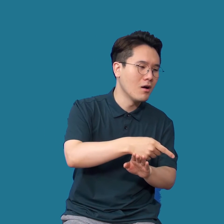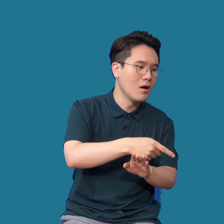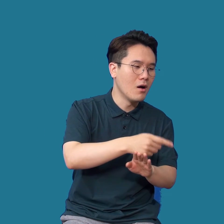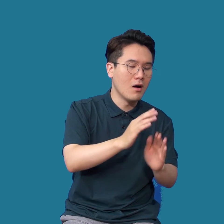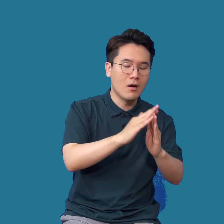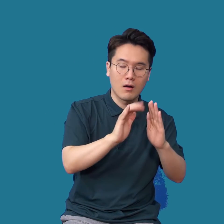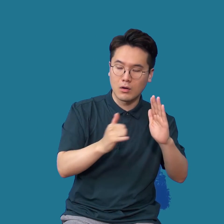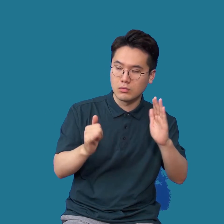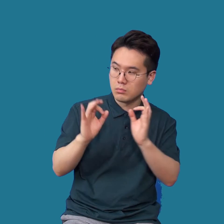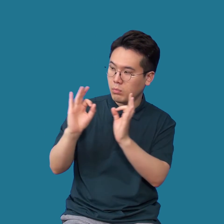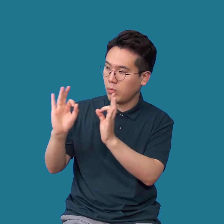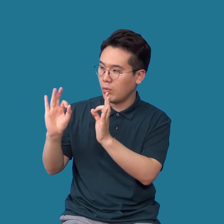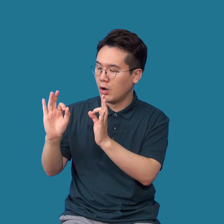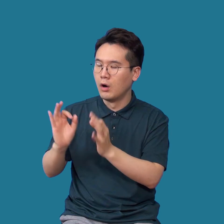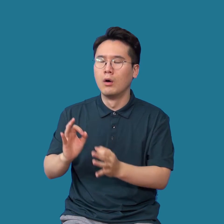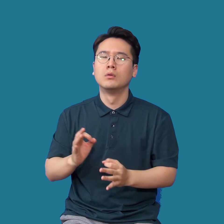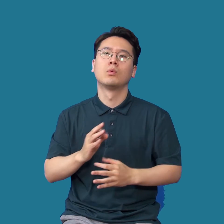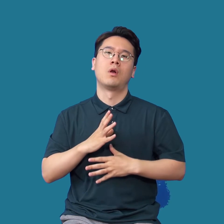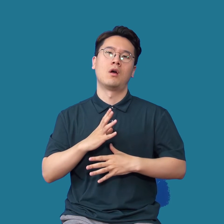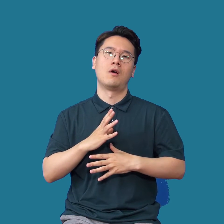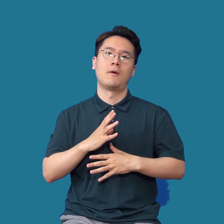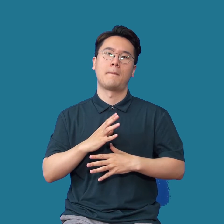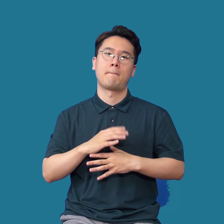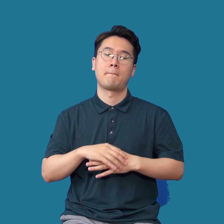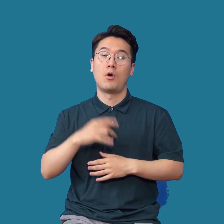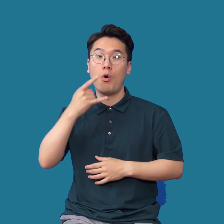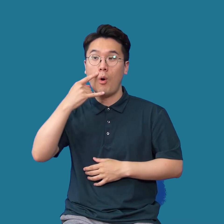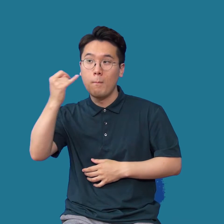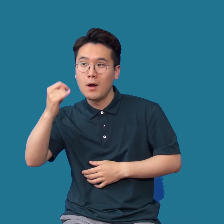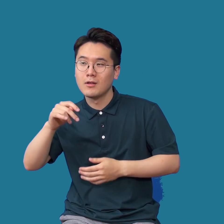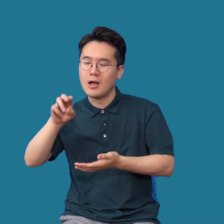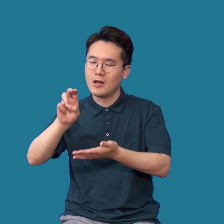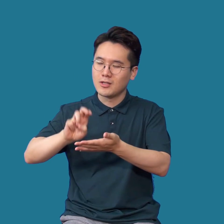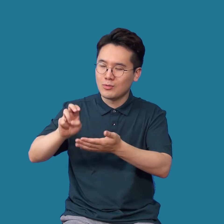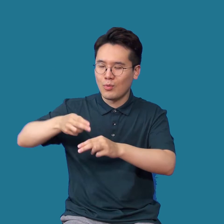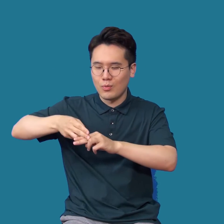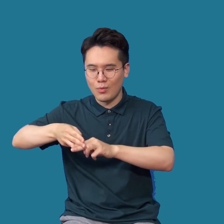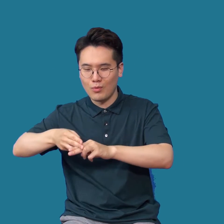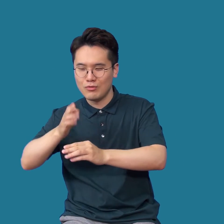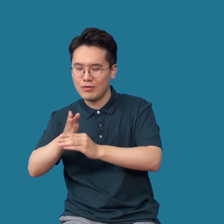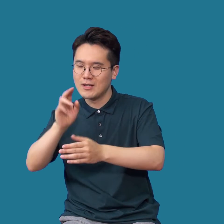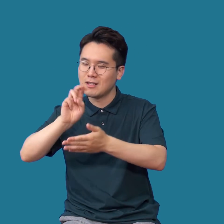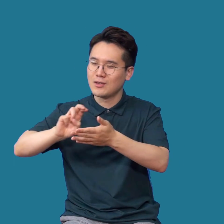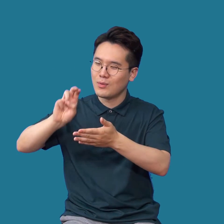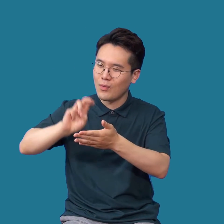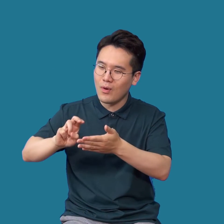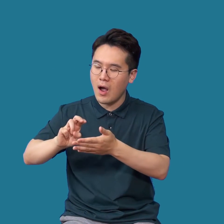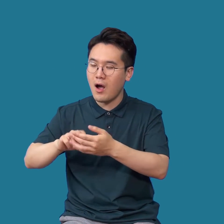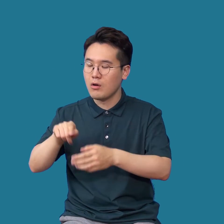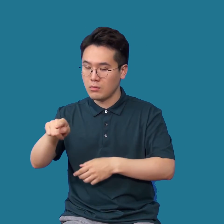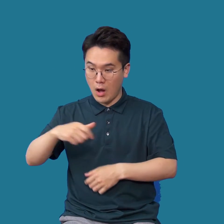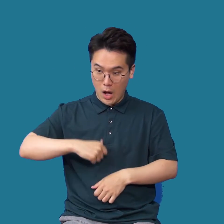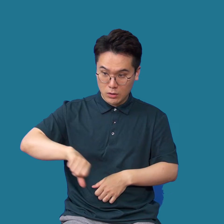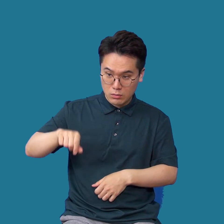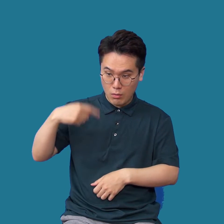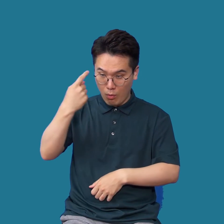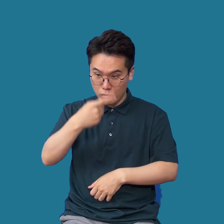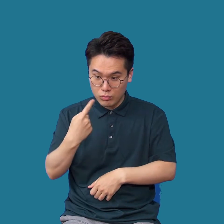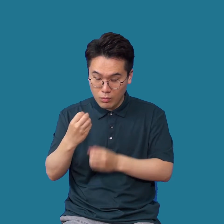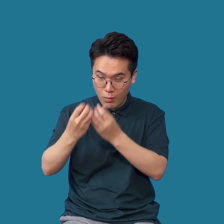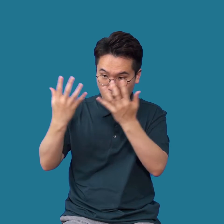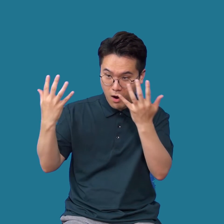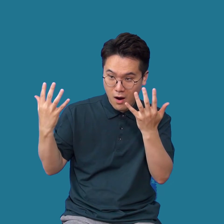어머니는 찬송하지요. 그 어린 아들은 얼굴이 환하지요. 식구들이 전부